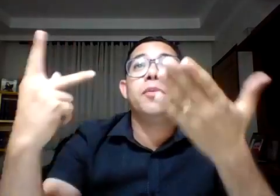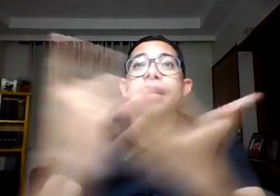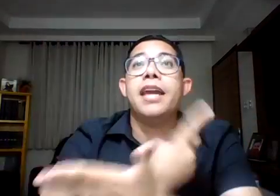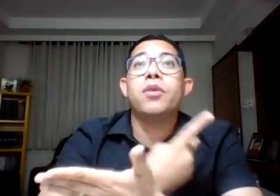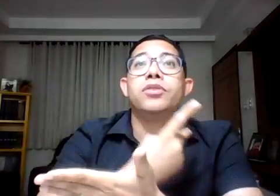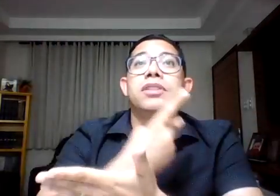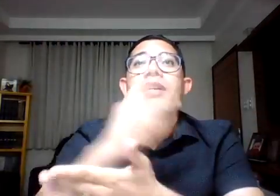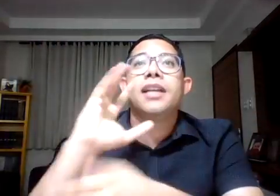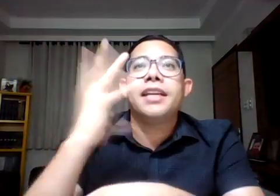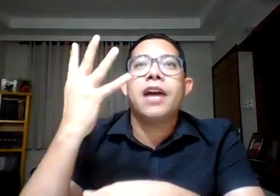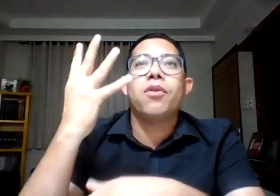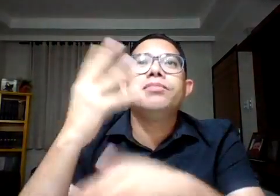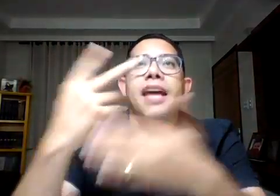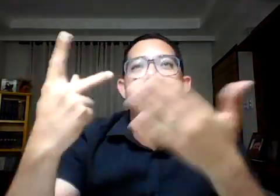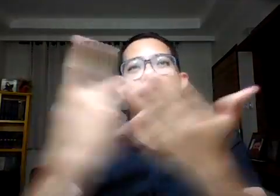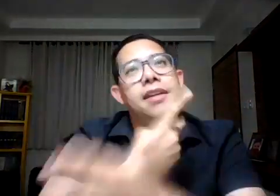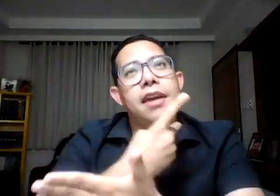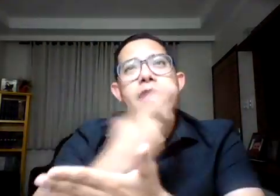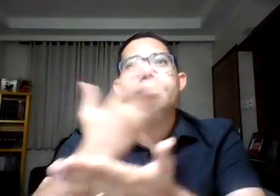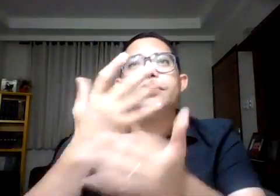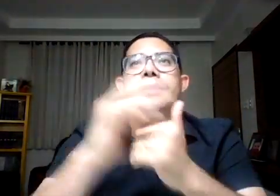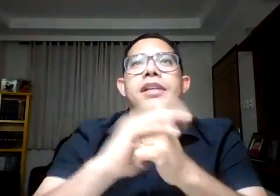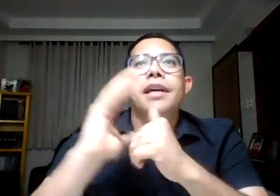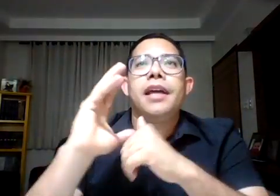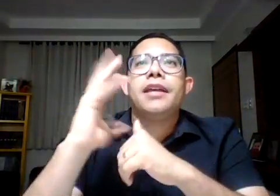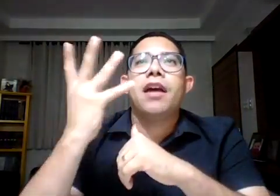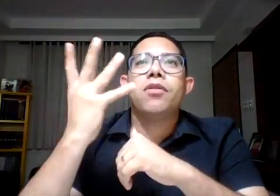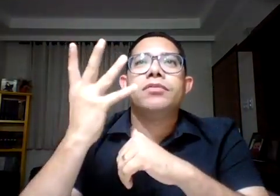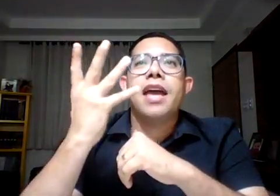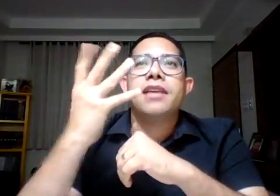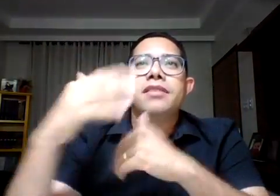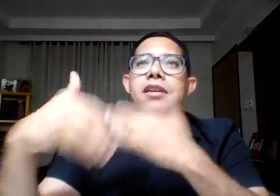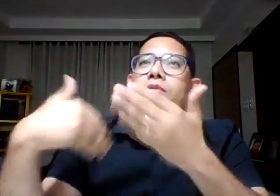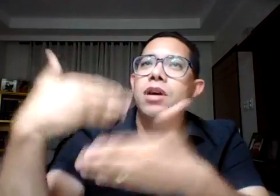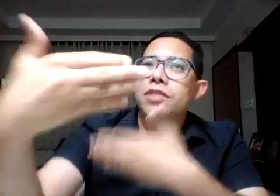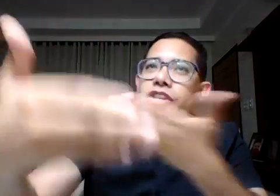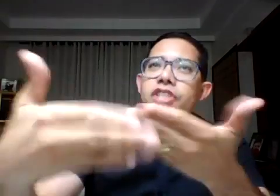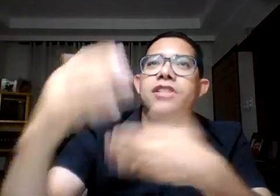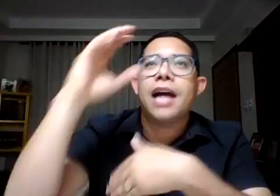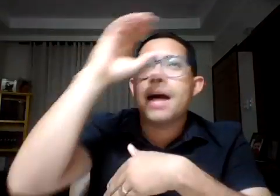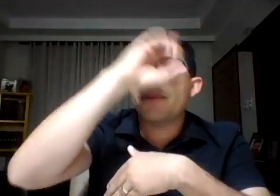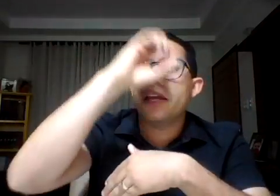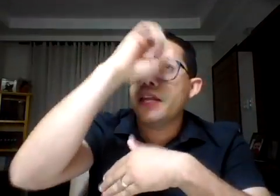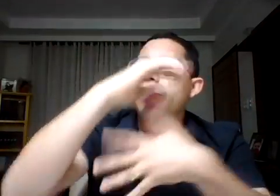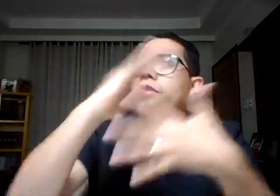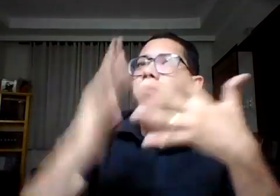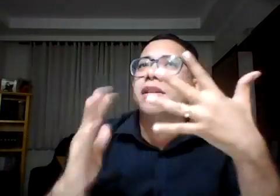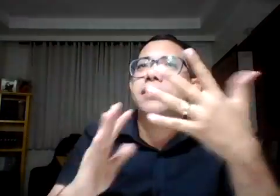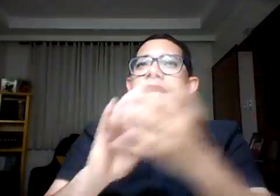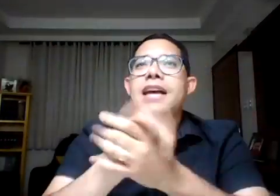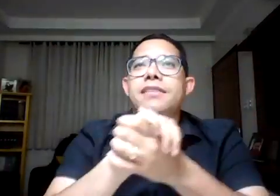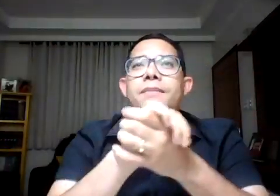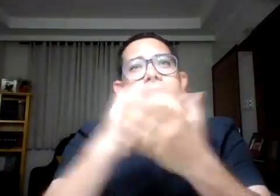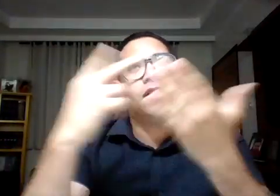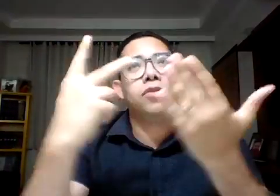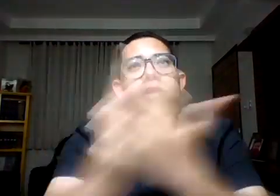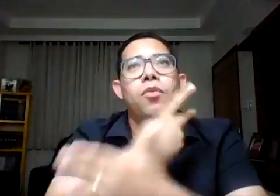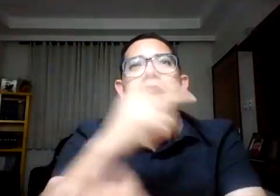sobre erros que acontecem. Erros que acontece quando a gente está aprendendo Libras de Sinais. Então, são erros